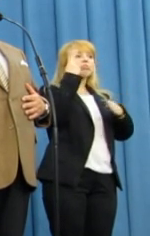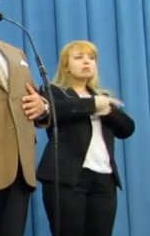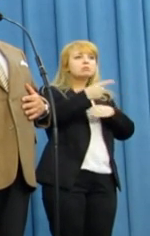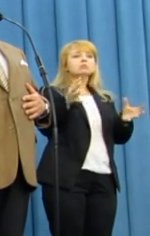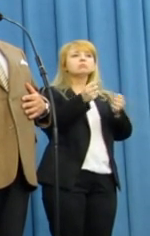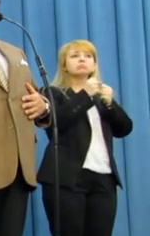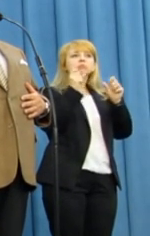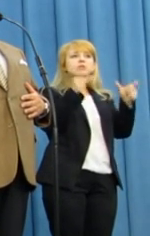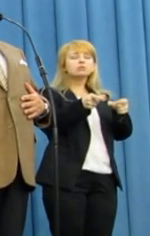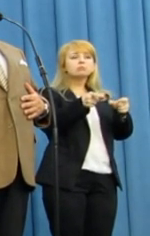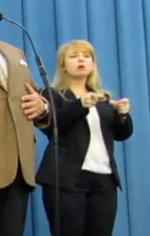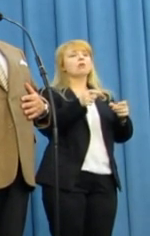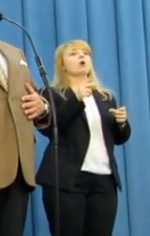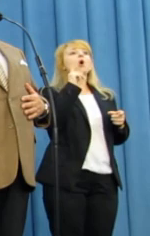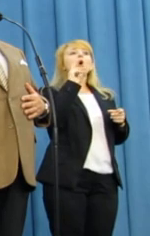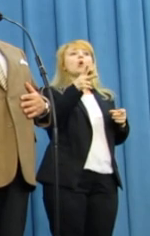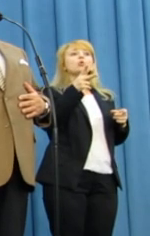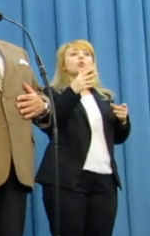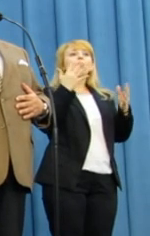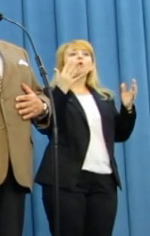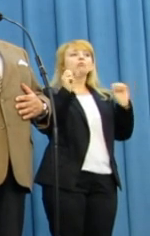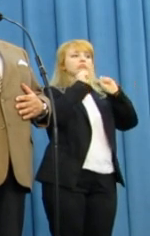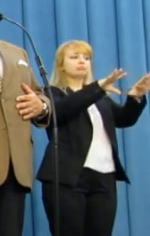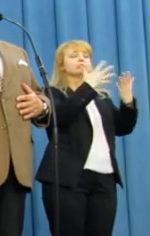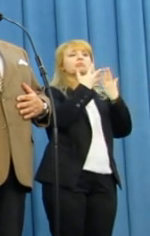decyzję, kto podejmował decyzję o tym dniu,